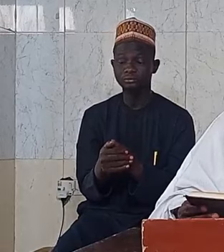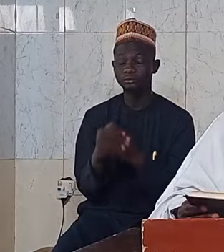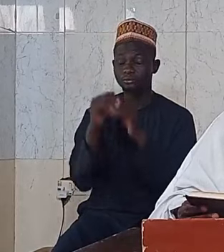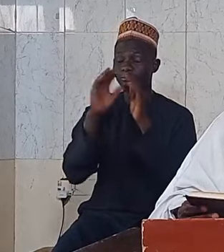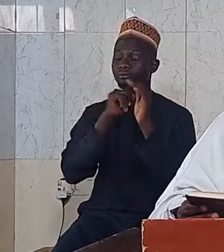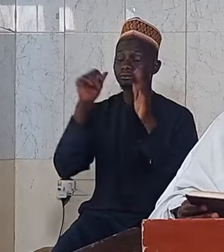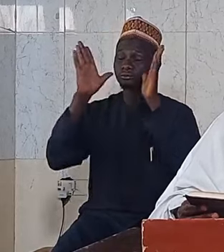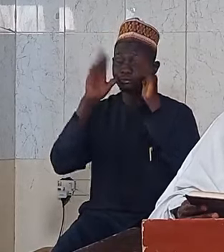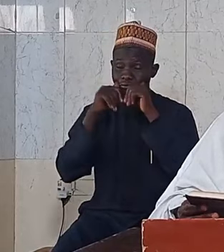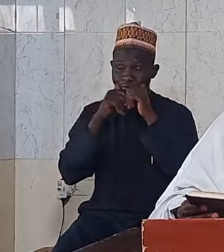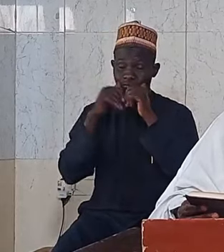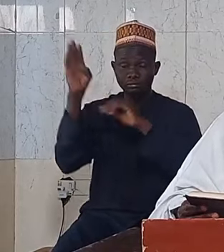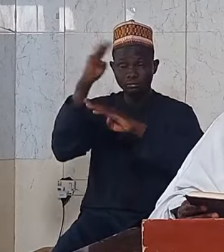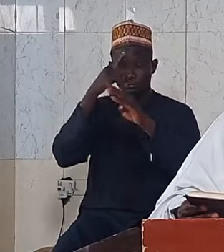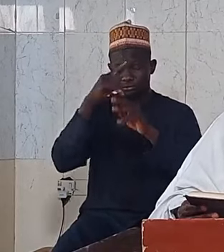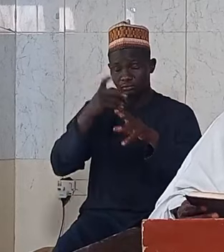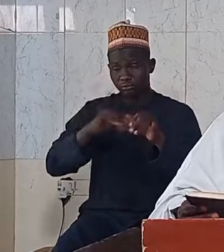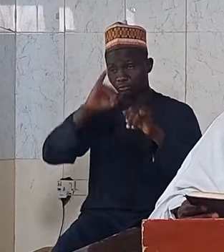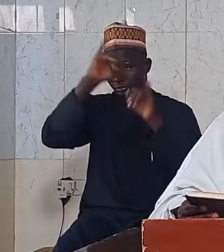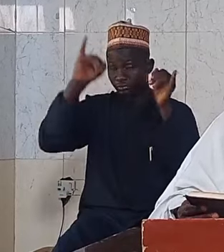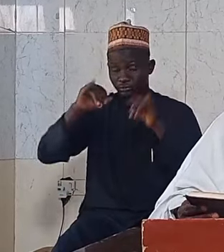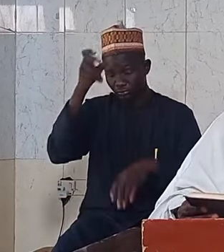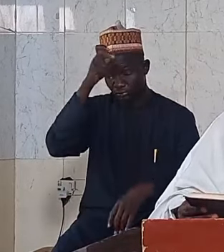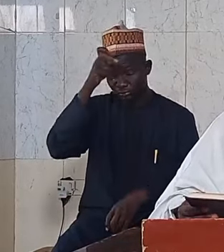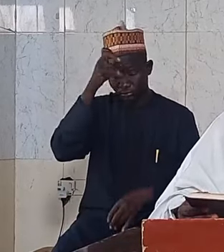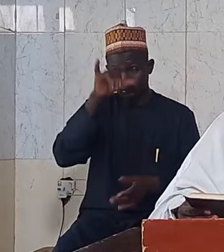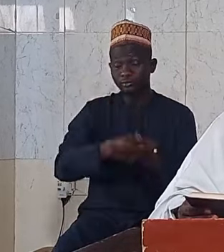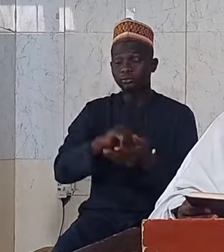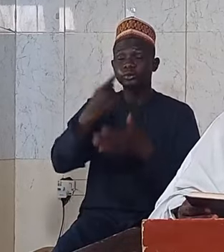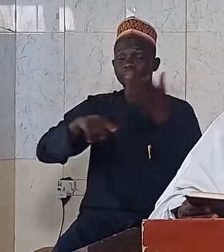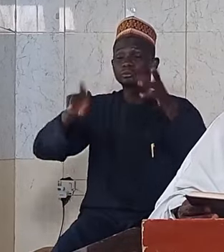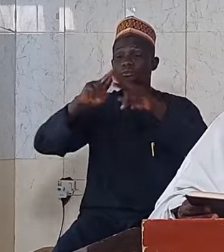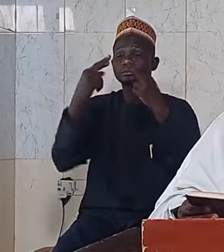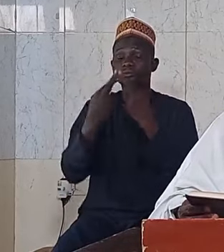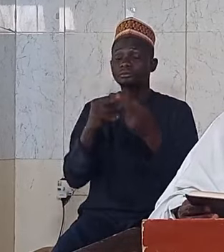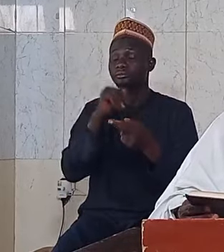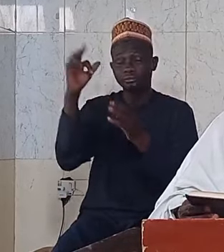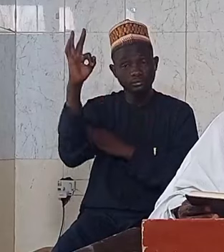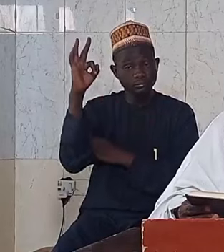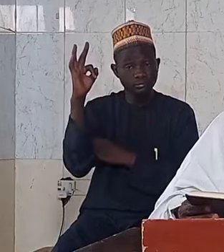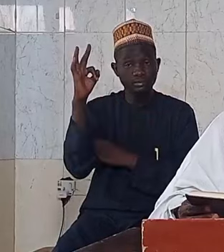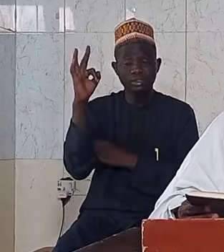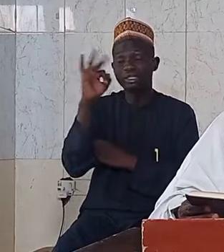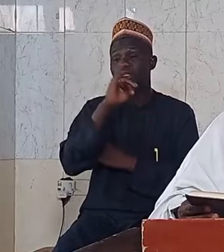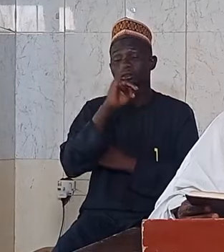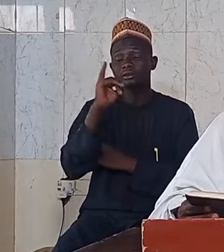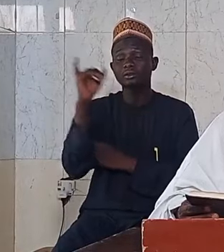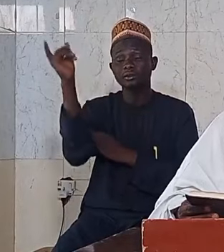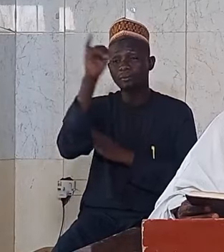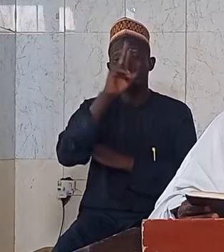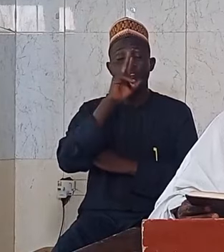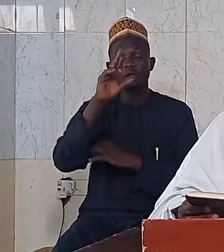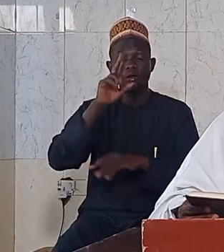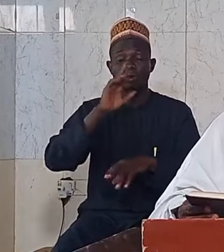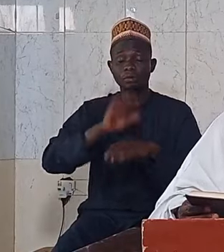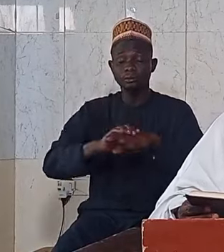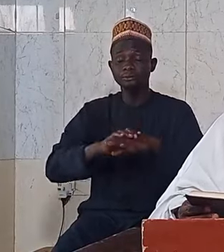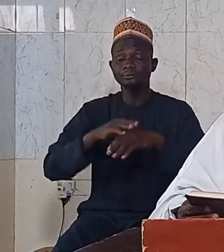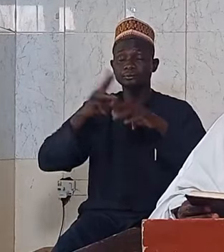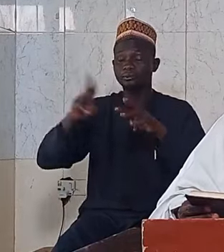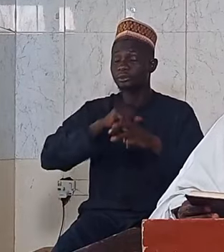suke yaqi a hanyar dagutu shine shaydan da duk abun bauta wanda ba Allah ba to shi kuma min shu'abil kufri